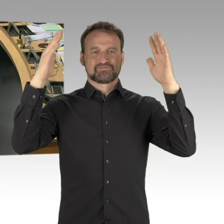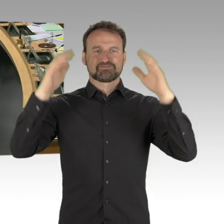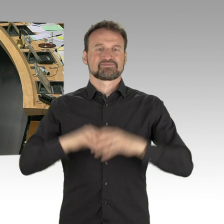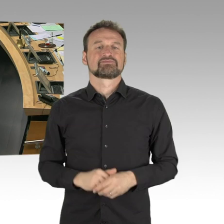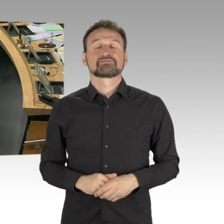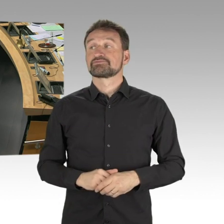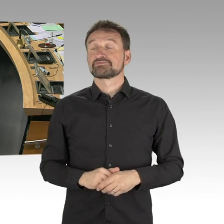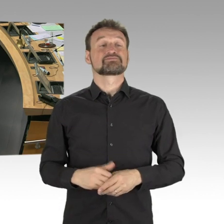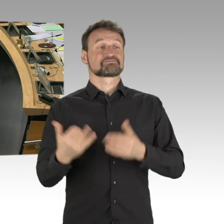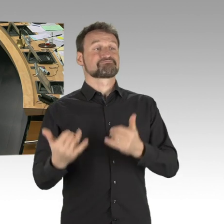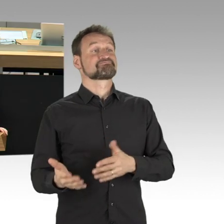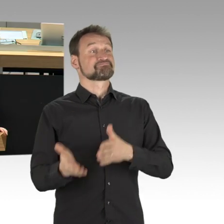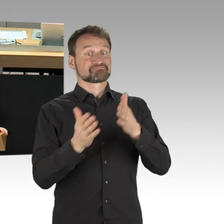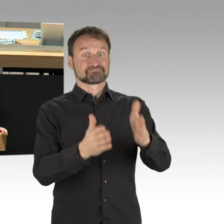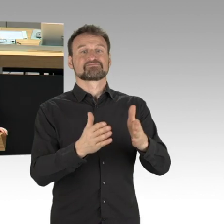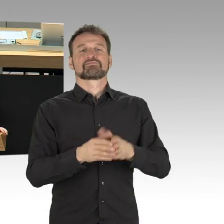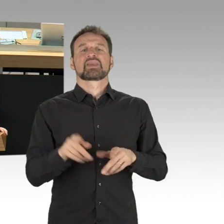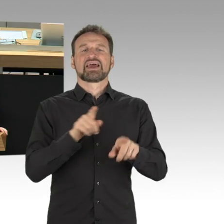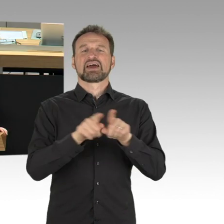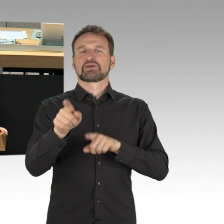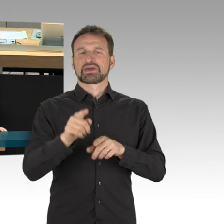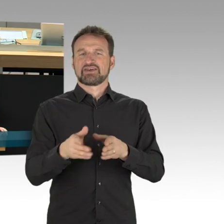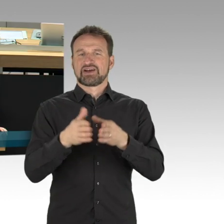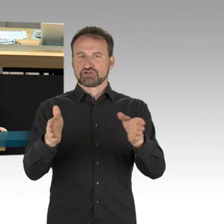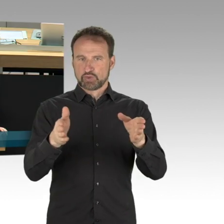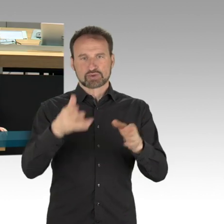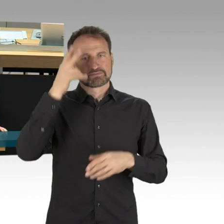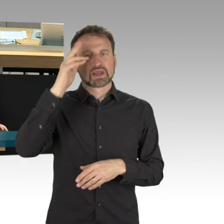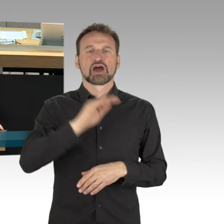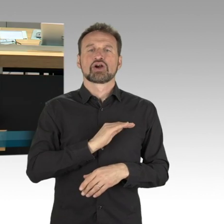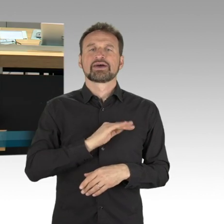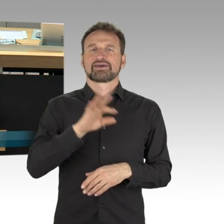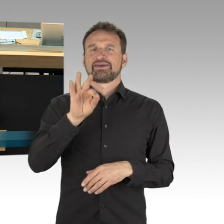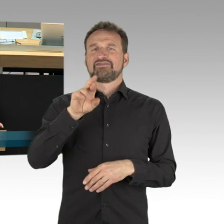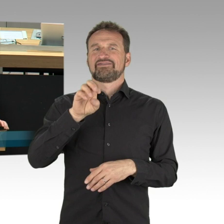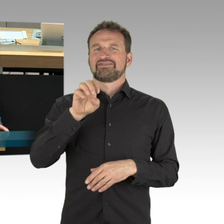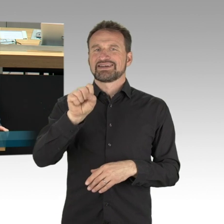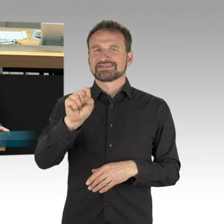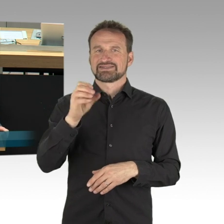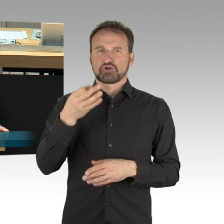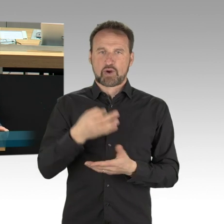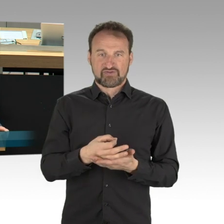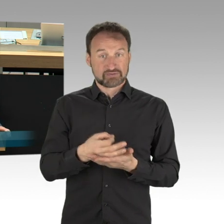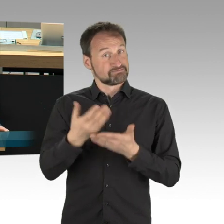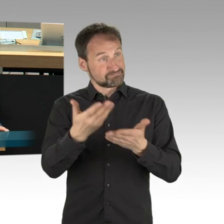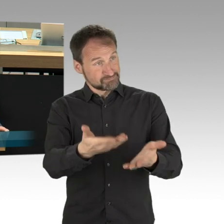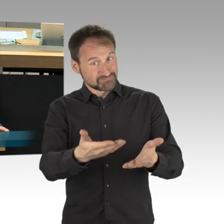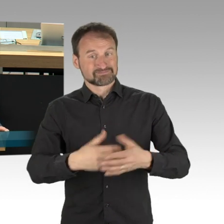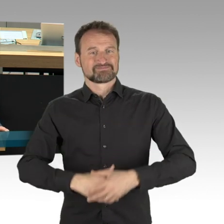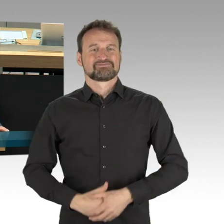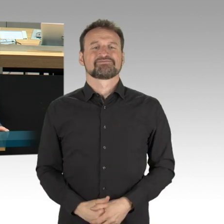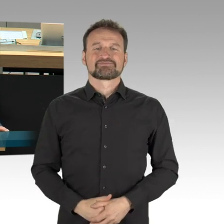wir heute in diesem Hohen Hause zu dem Thema Berlin gegen jeden Antisemitismus reden. Und es ist auch